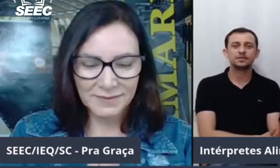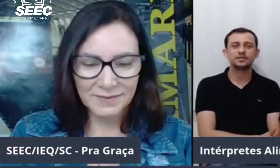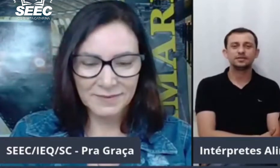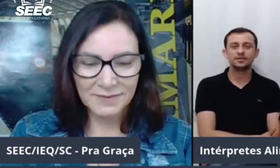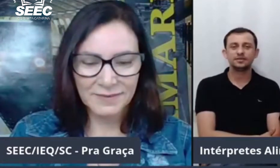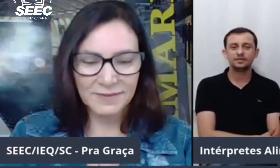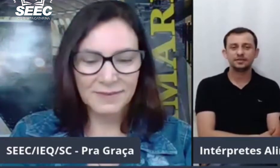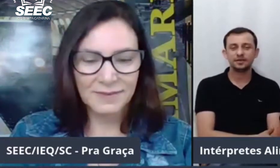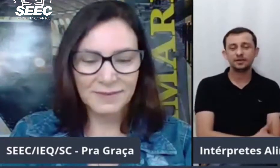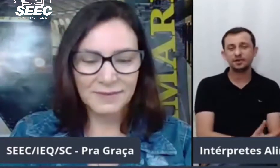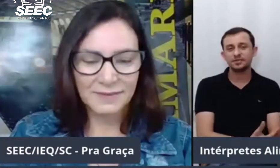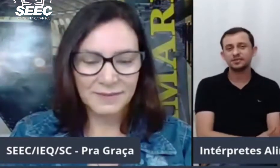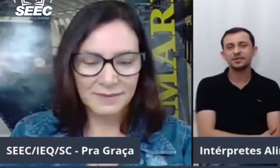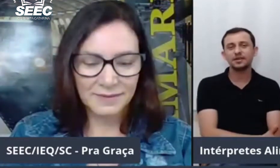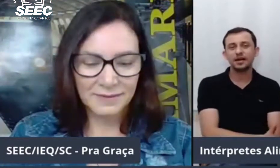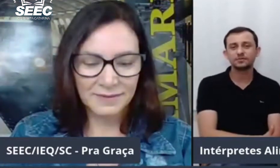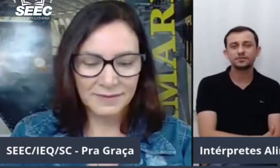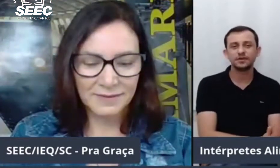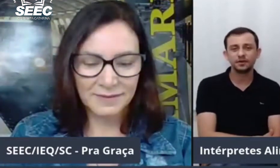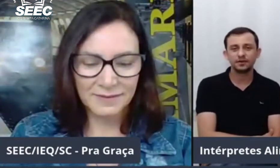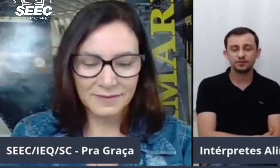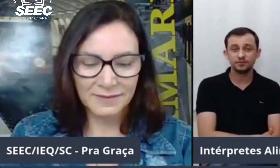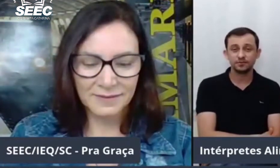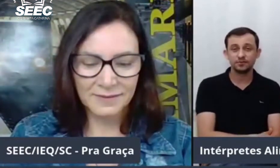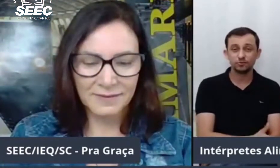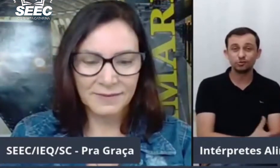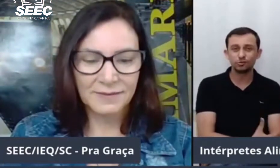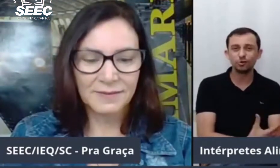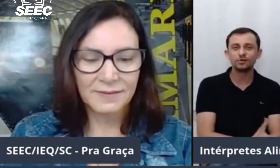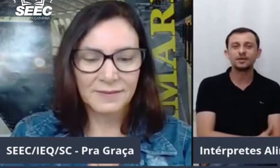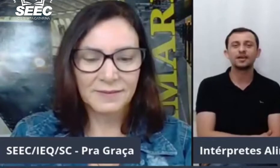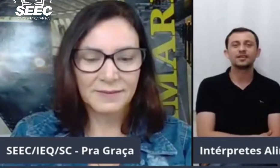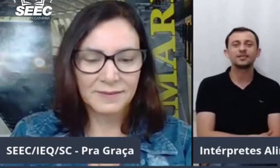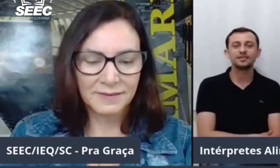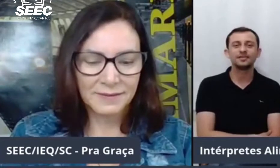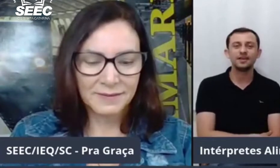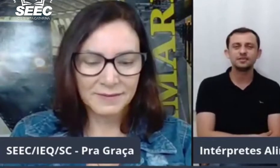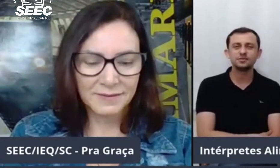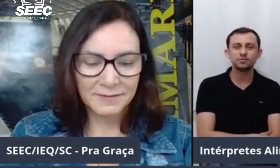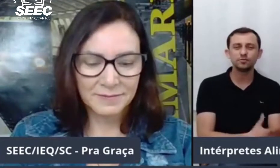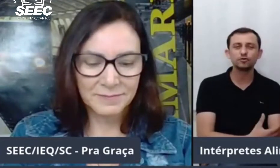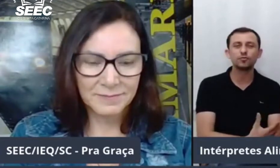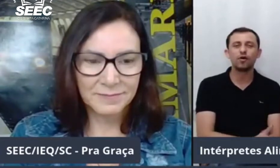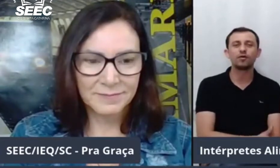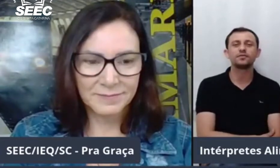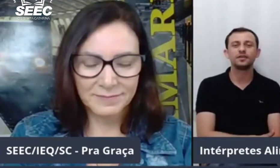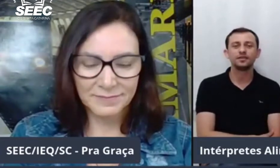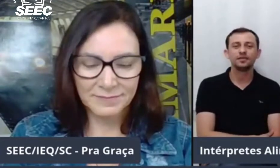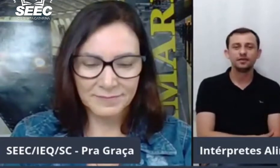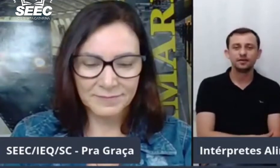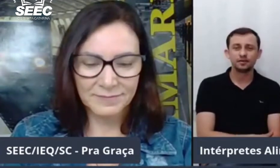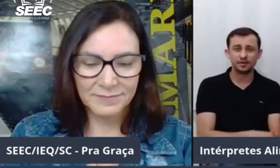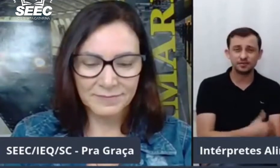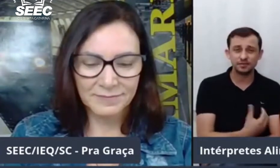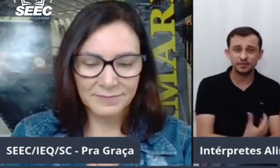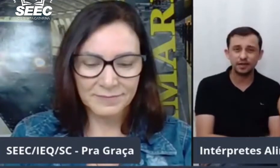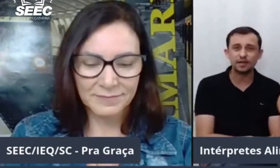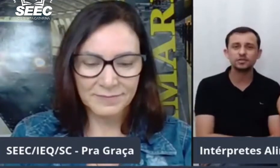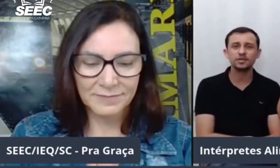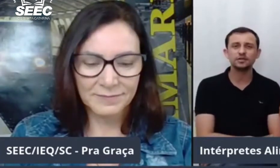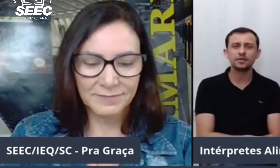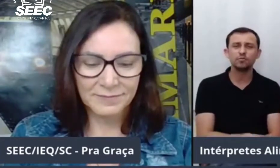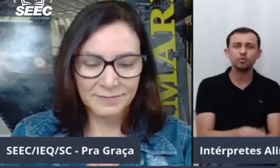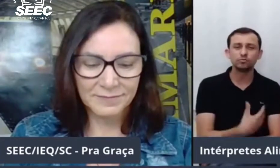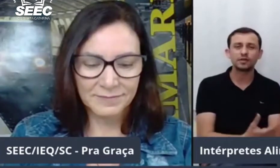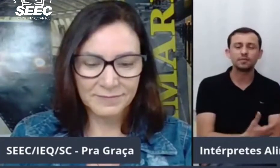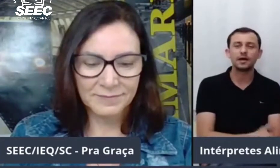né, e ela passa esse relato do sonho dela, né, e é isso que nos move, né. A gente entende